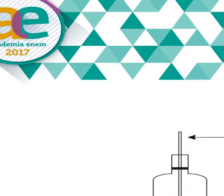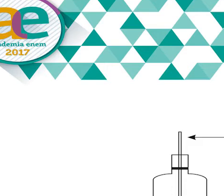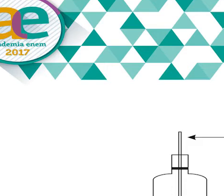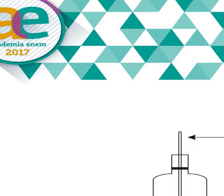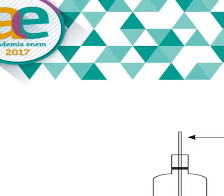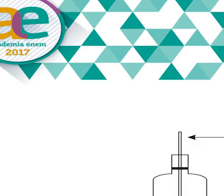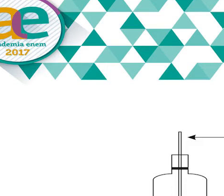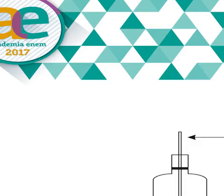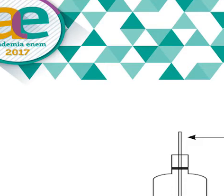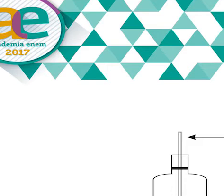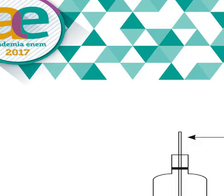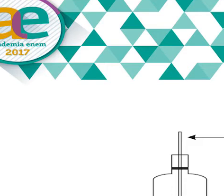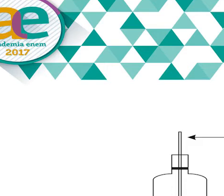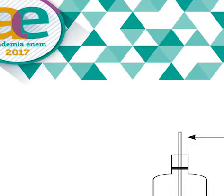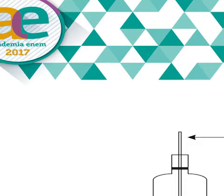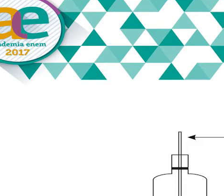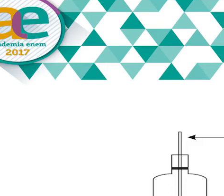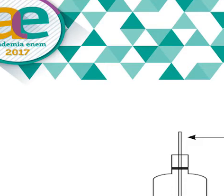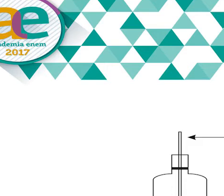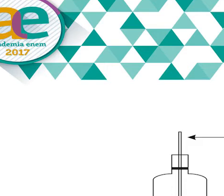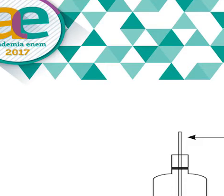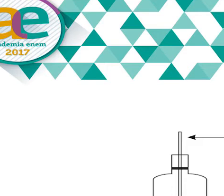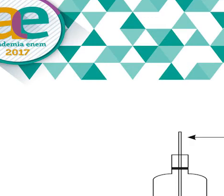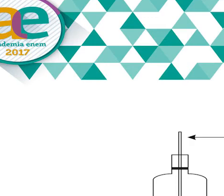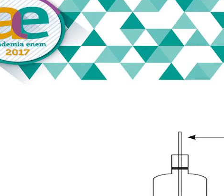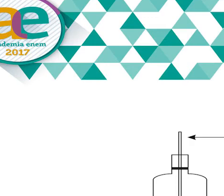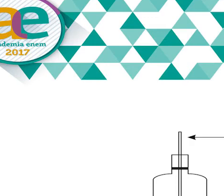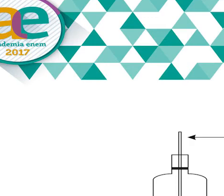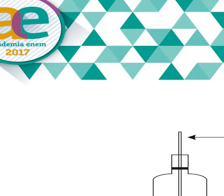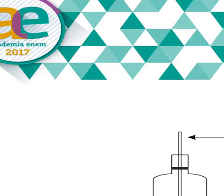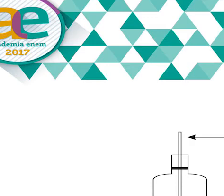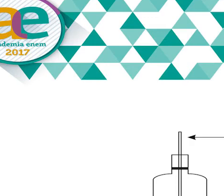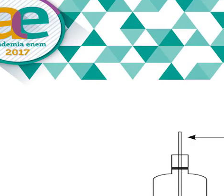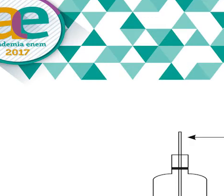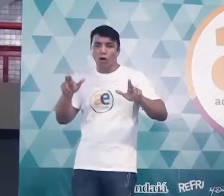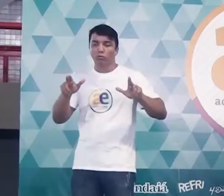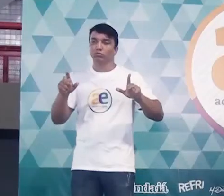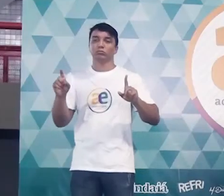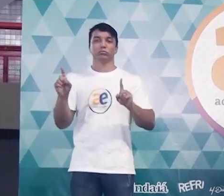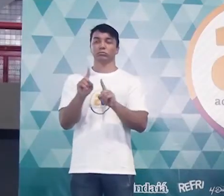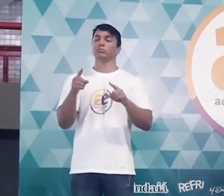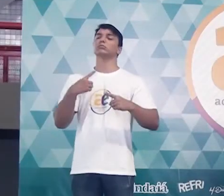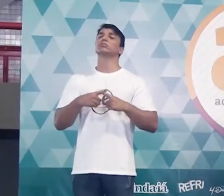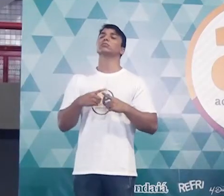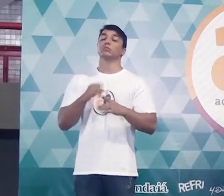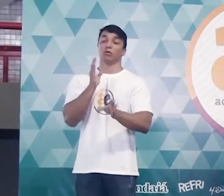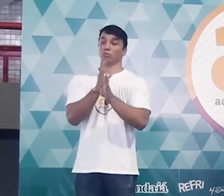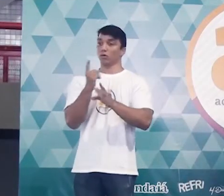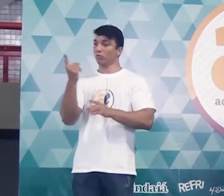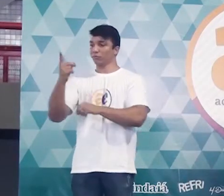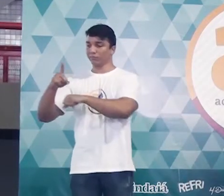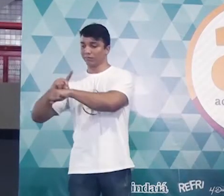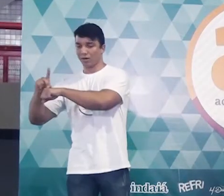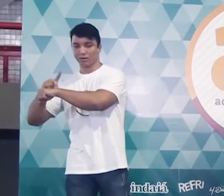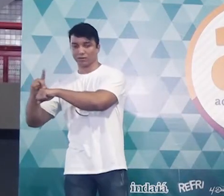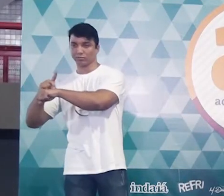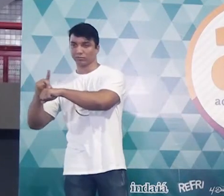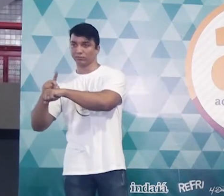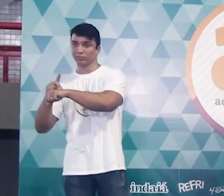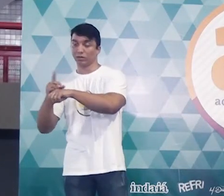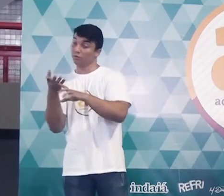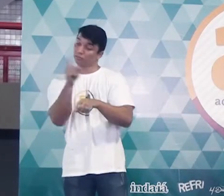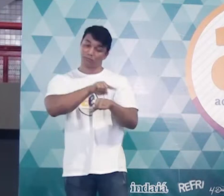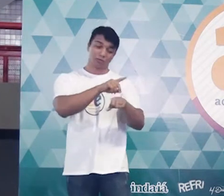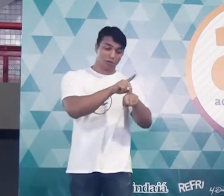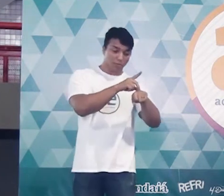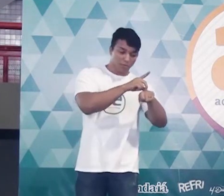aquecer? Mas do mesmo jeito? Não. Por quê? Porque uma é preta, a gente já falou